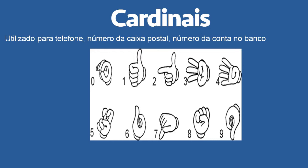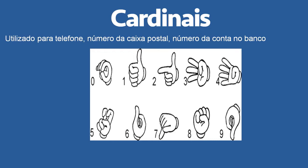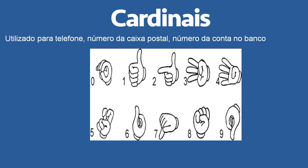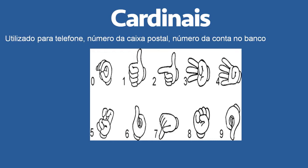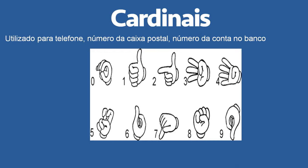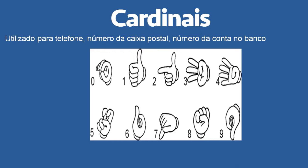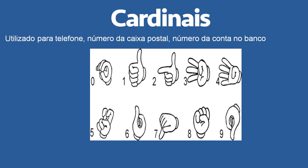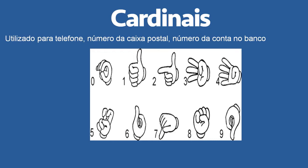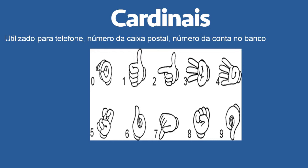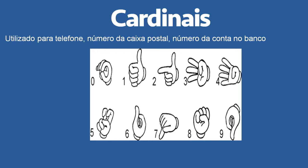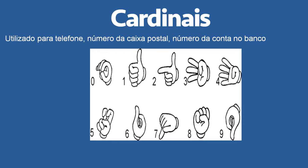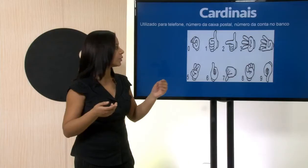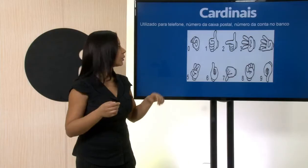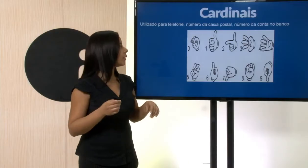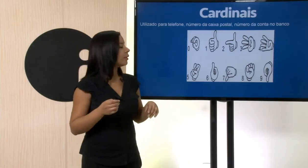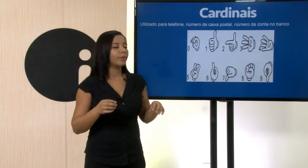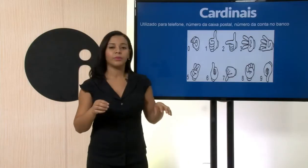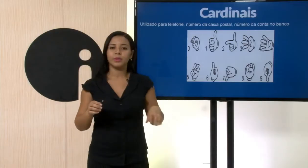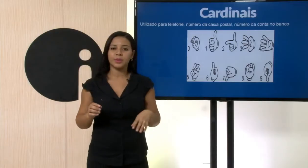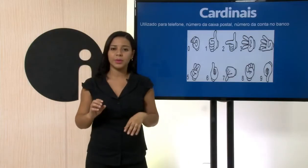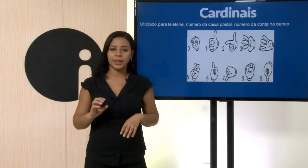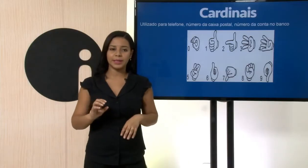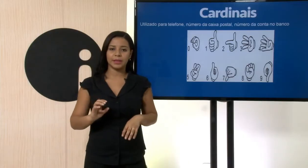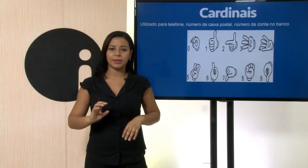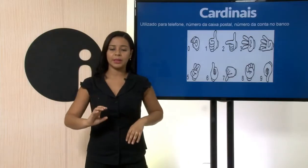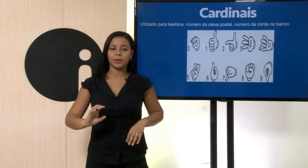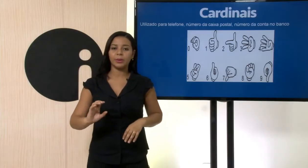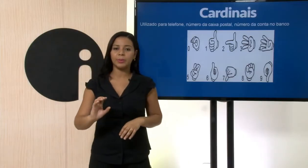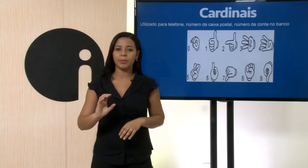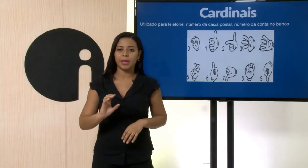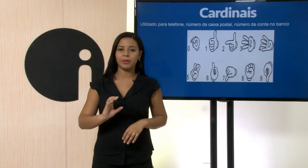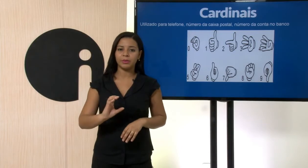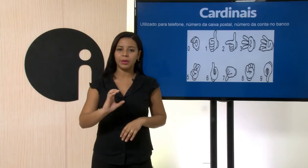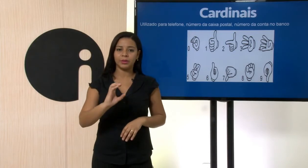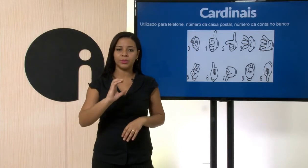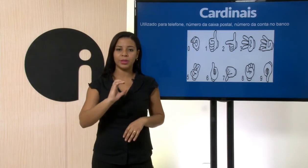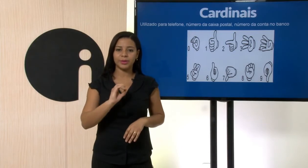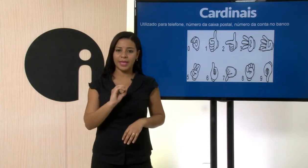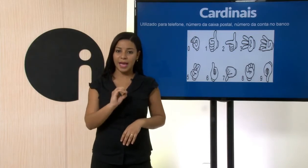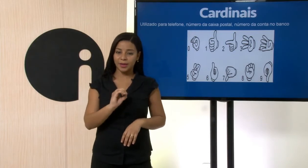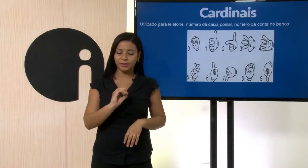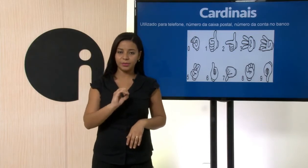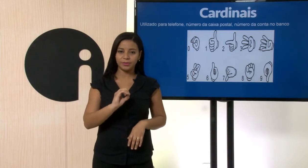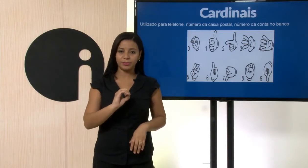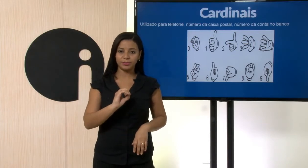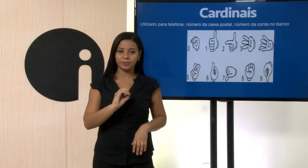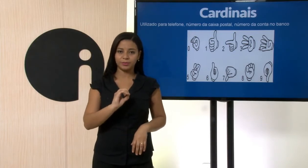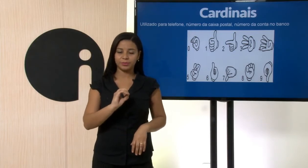conta do banco, entre outros. Vamos conhecê-los. Então, o primeiro, número 0,